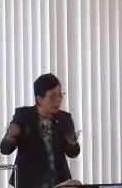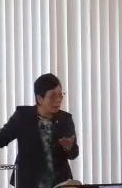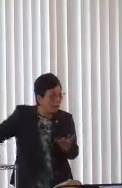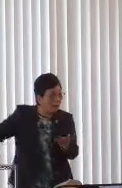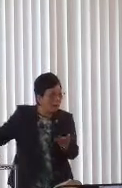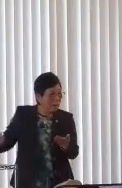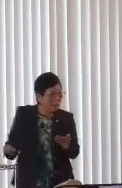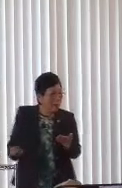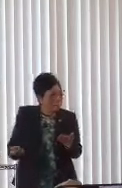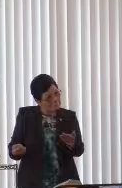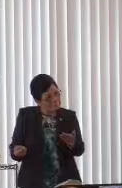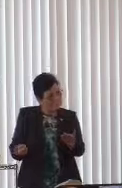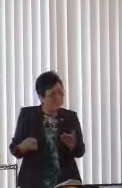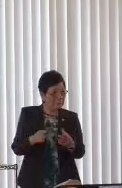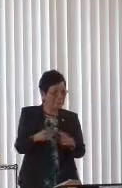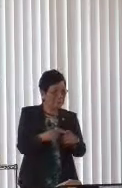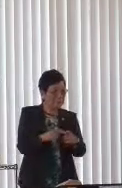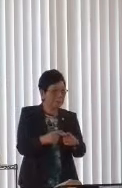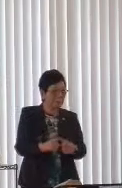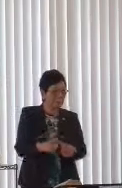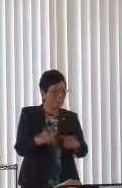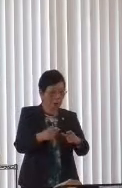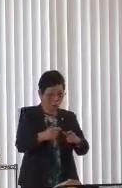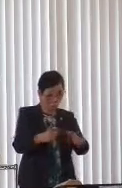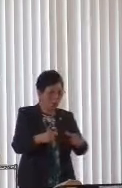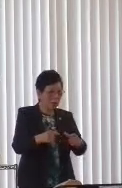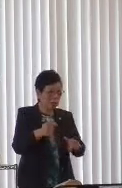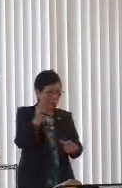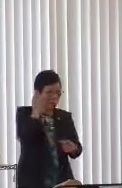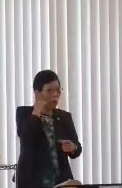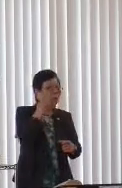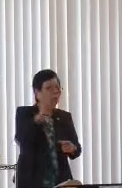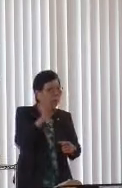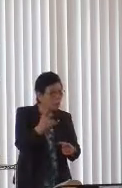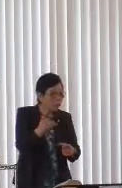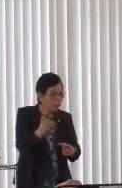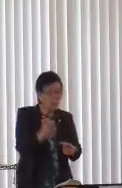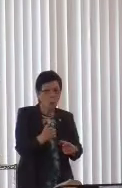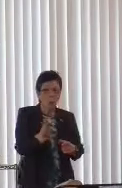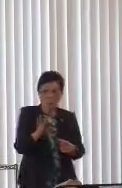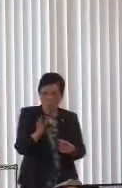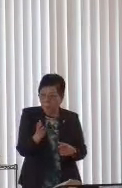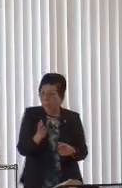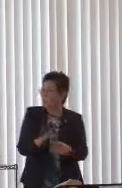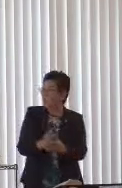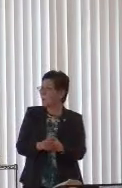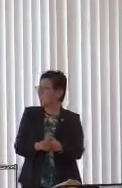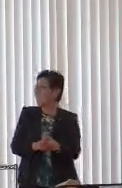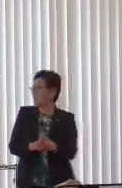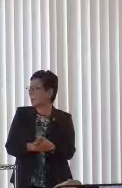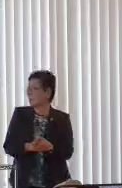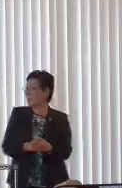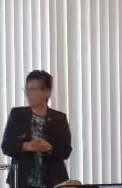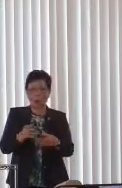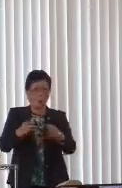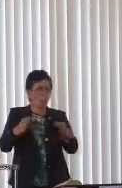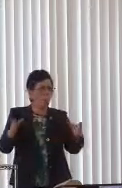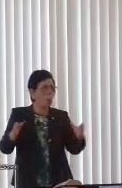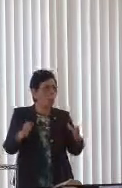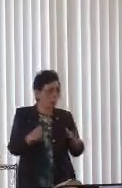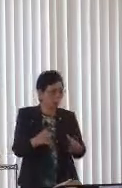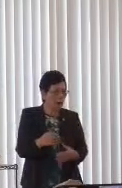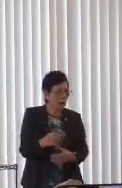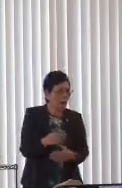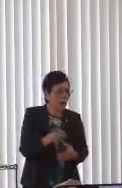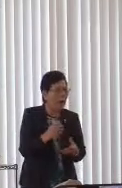なんでこんなに小さいのと、もっと大きいの作りゃいいじゃないかと思うんですけども、どうやら大きいとね、やっぱり危